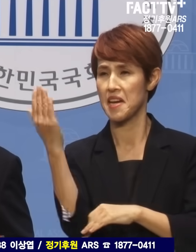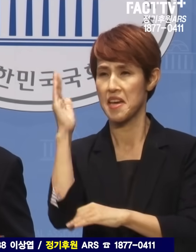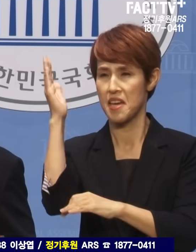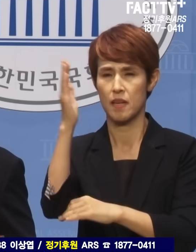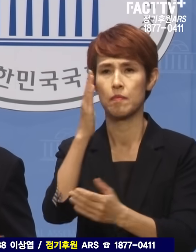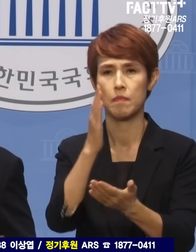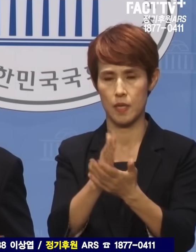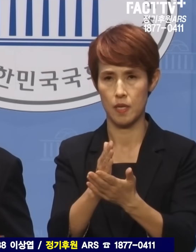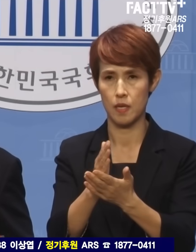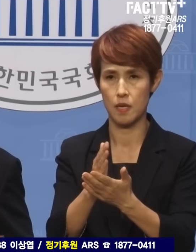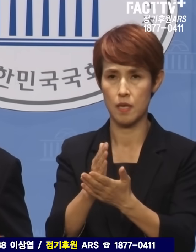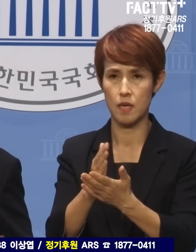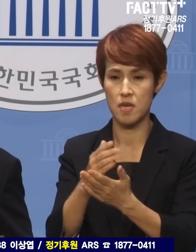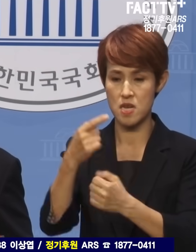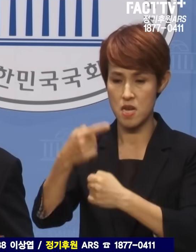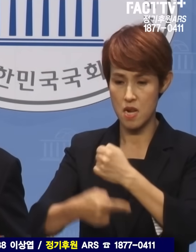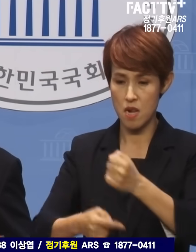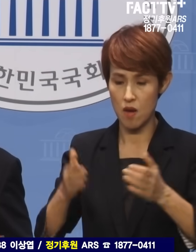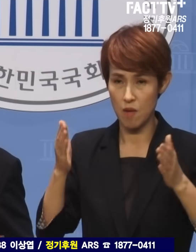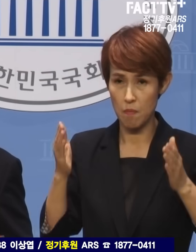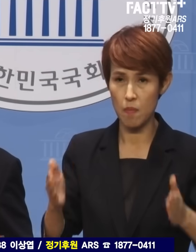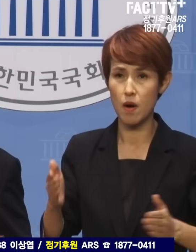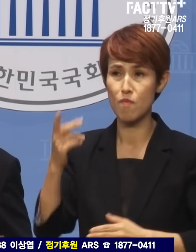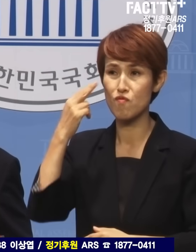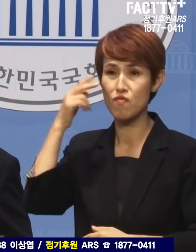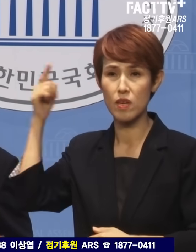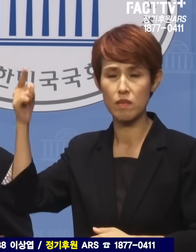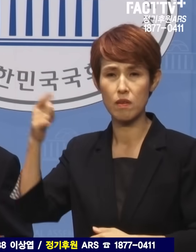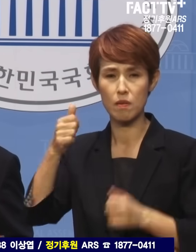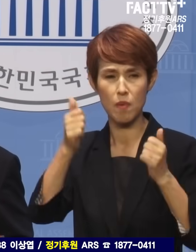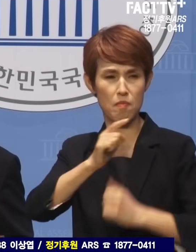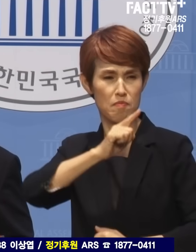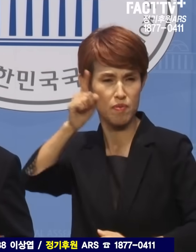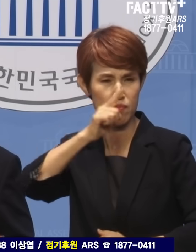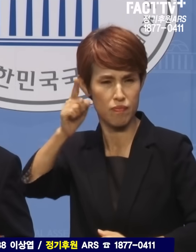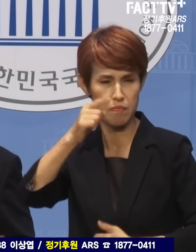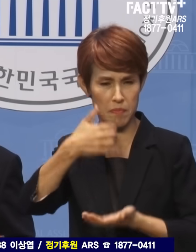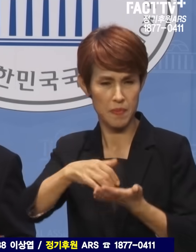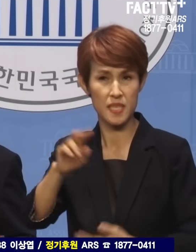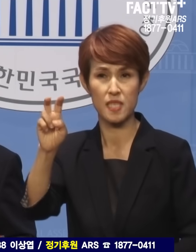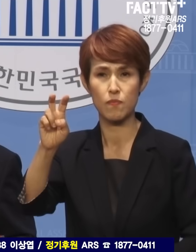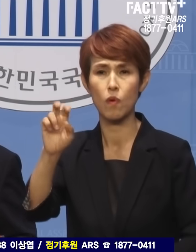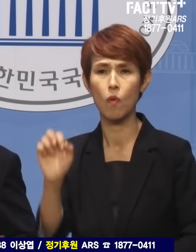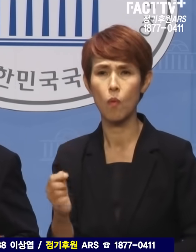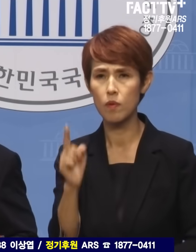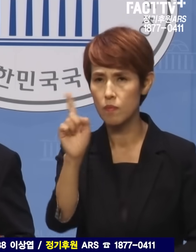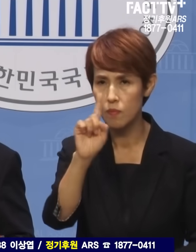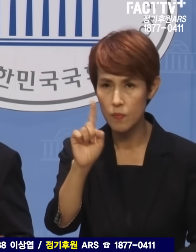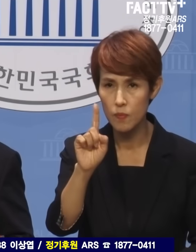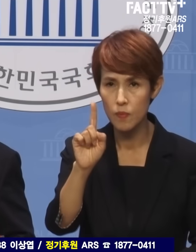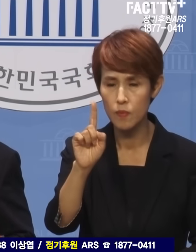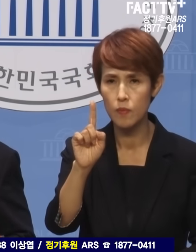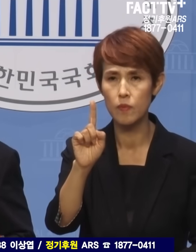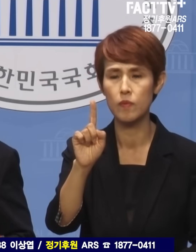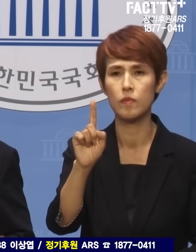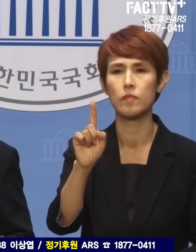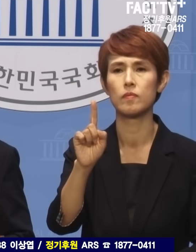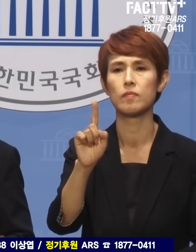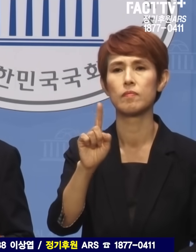말고 1년 만에 20개 항의 위법 사항을 일으키게 만든 원인이 무엇인지 바로